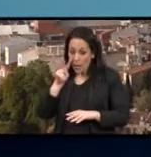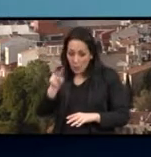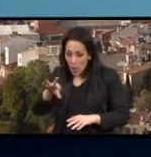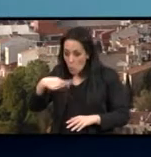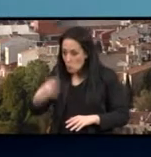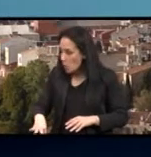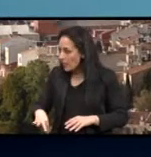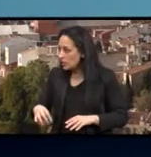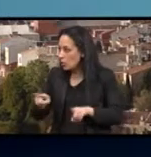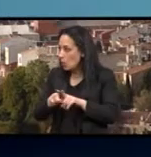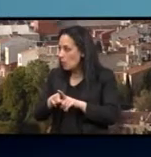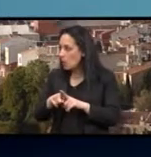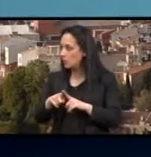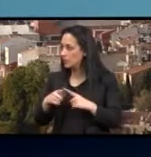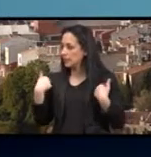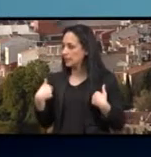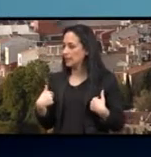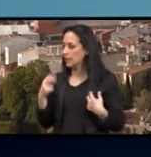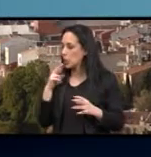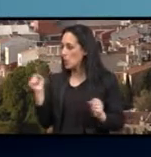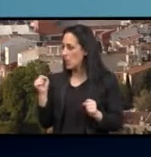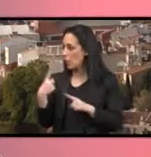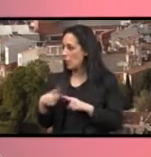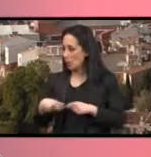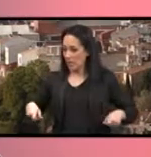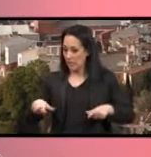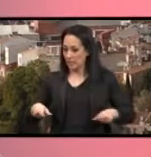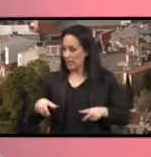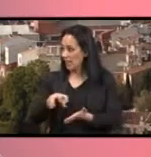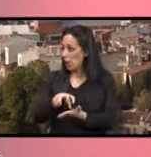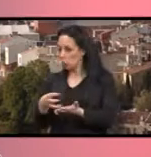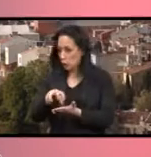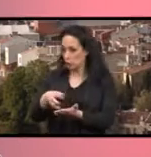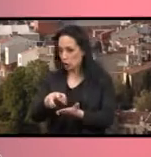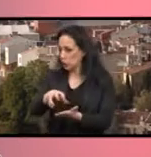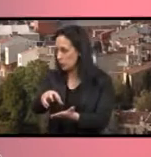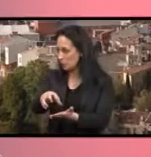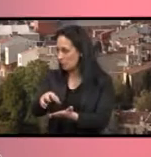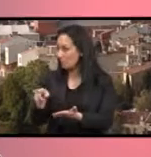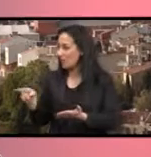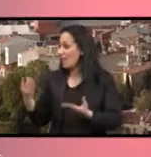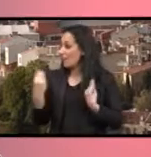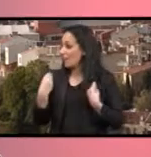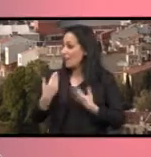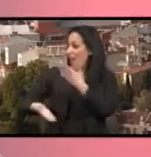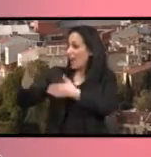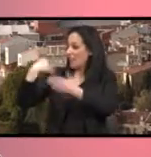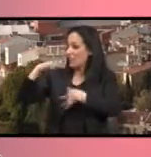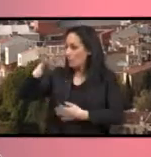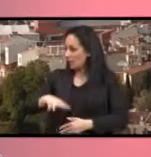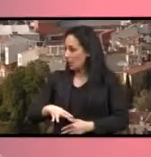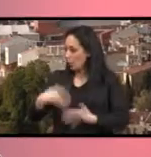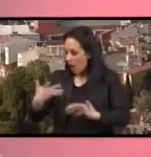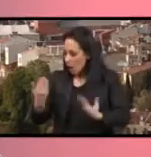la cadira fa... Clar. Però tu, Roser, des de fa un temps, tu vivies a Barcelona i fa uns anys que estàs aquí a Terrassa, sí. Però tu, amb aquests 3